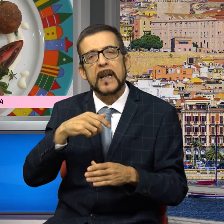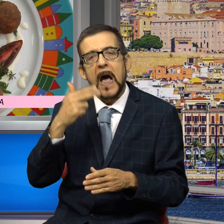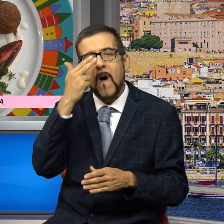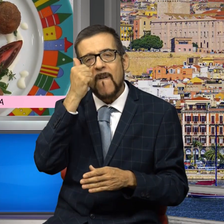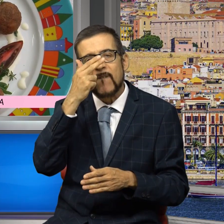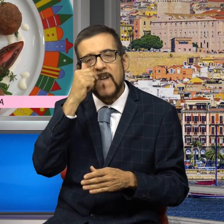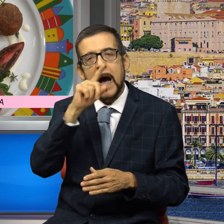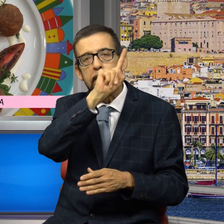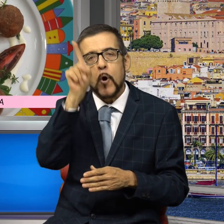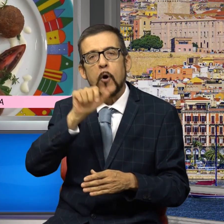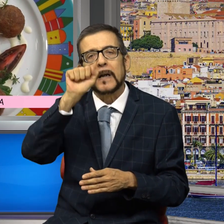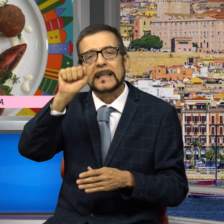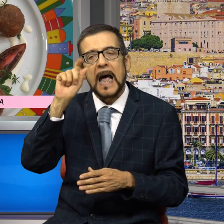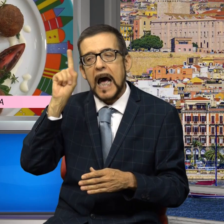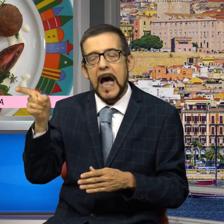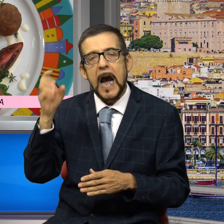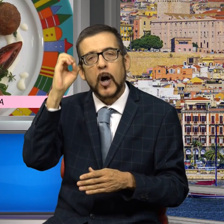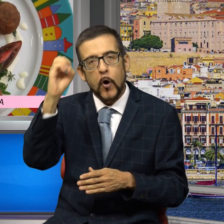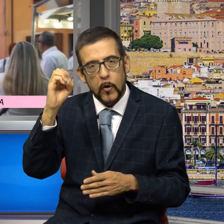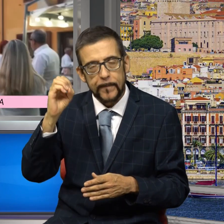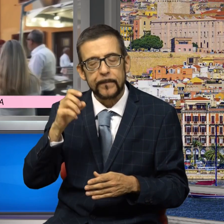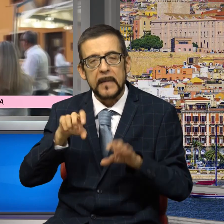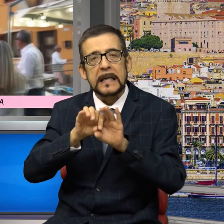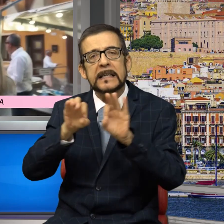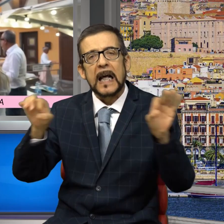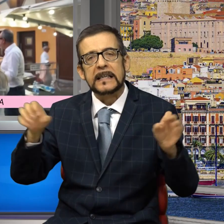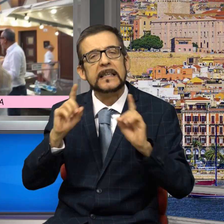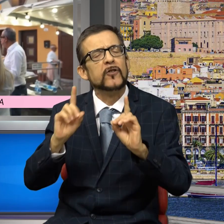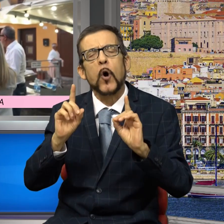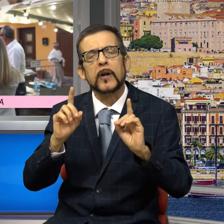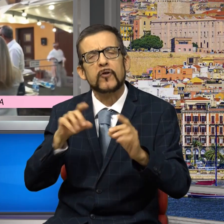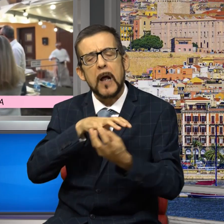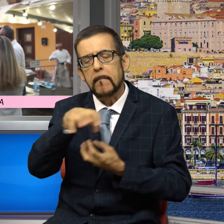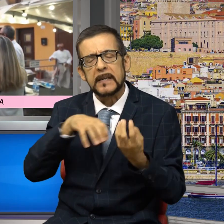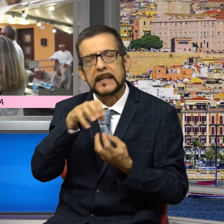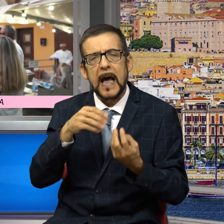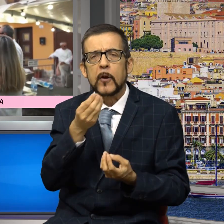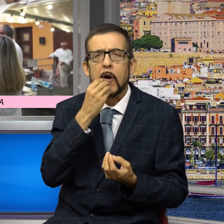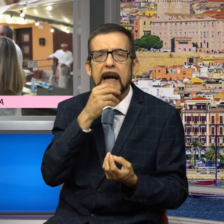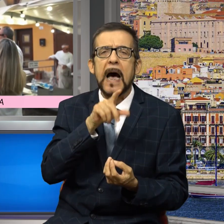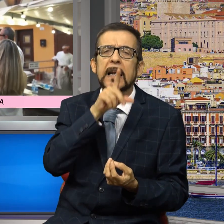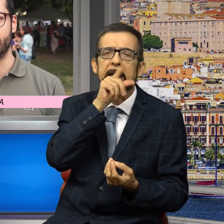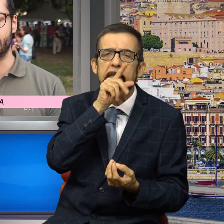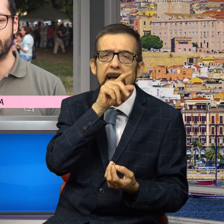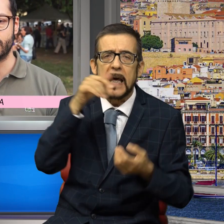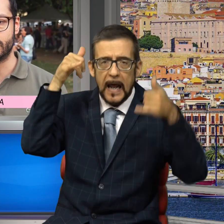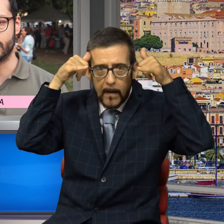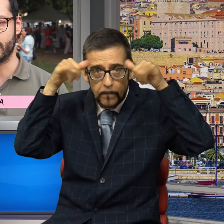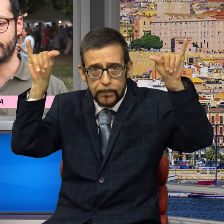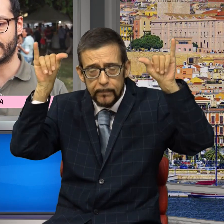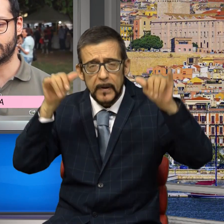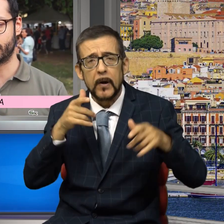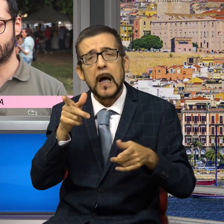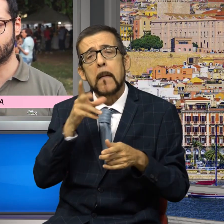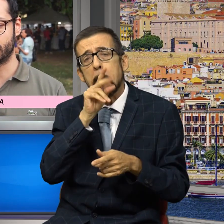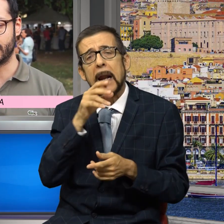una salsiccia originale villanovese con un mix di carni suine e bovine. Parlato di territorio, abbiamo parlato di qualità di prodotto,